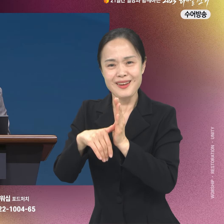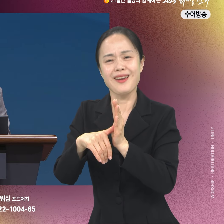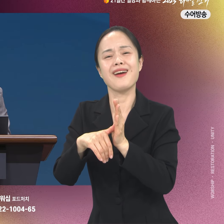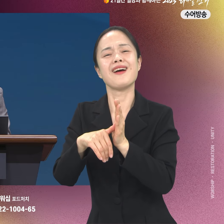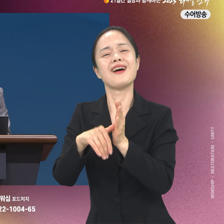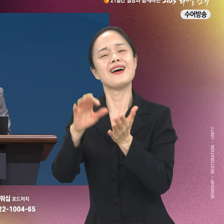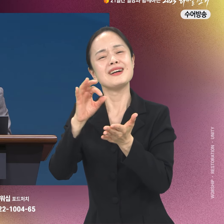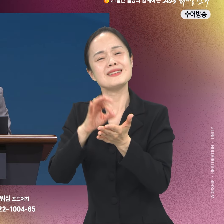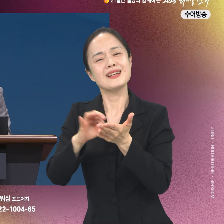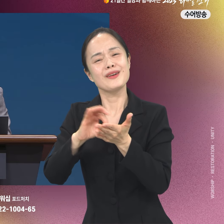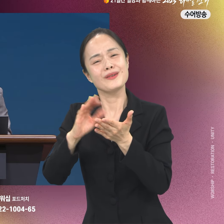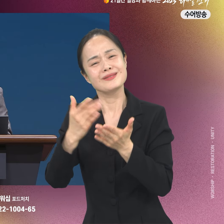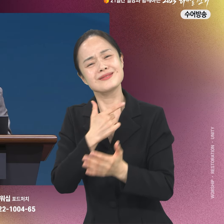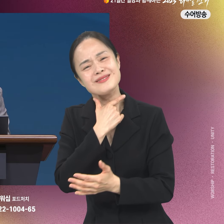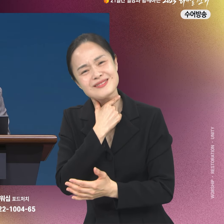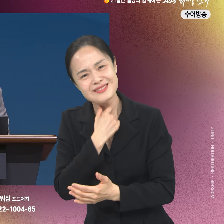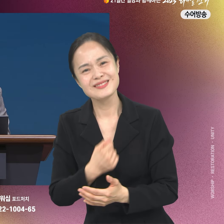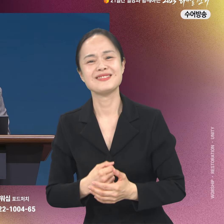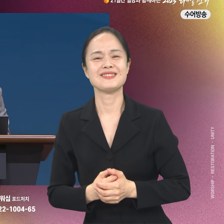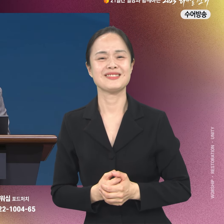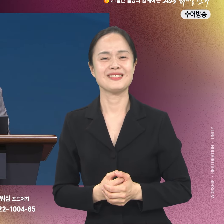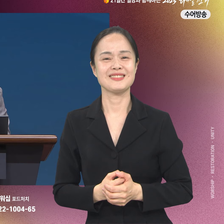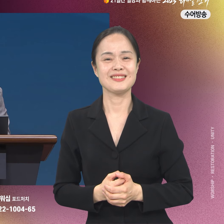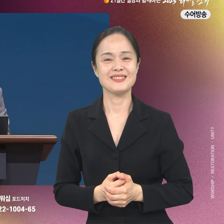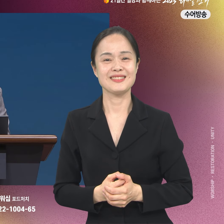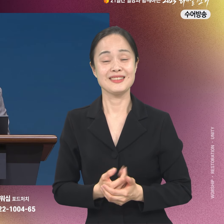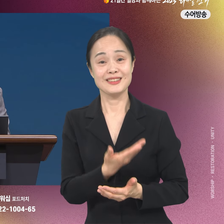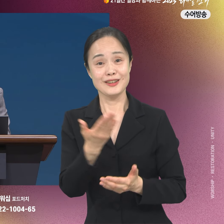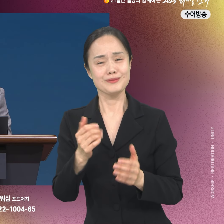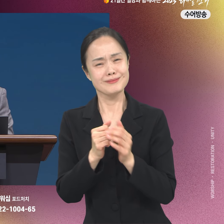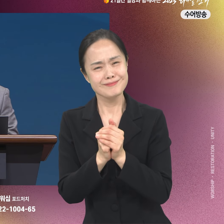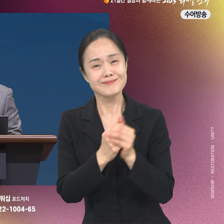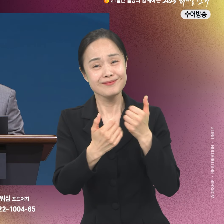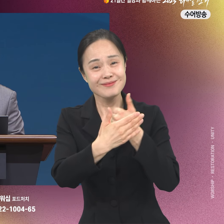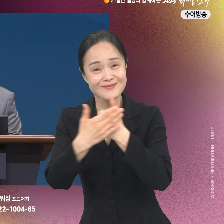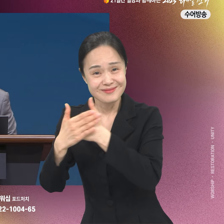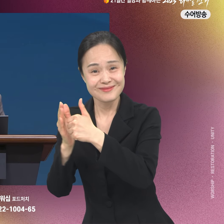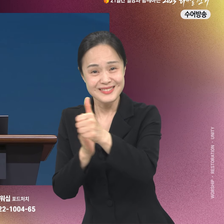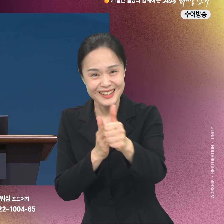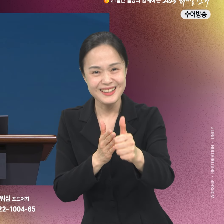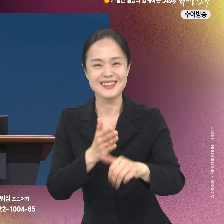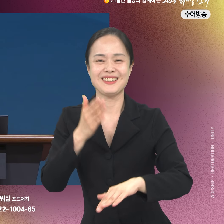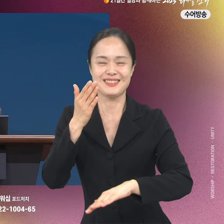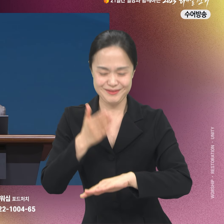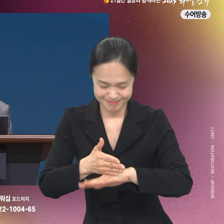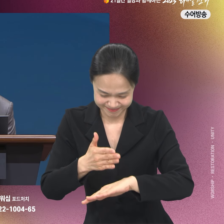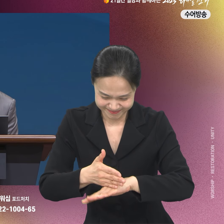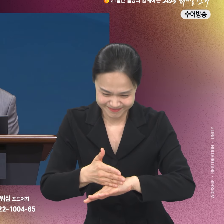기도합니다. 함께 기도해 주셨으면 감사하겠습니다. 네.